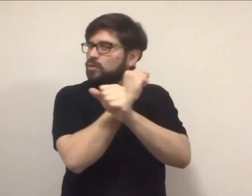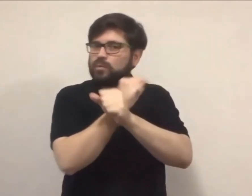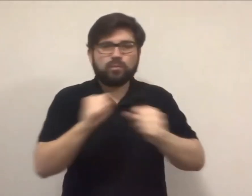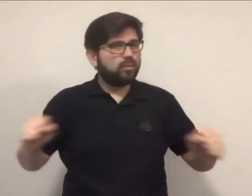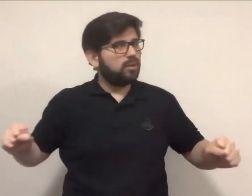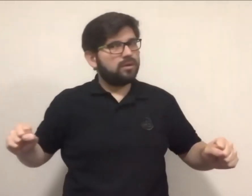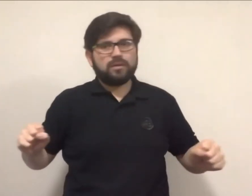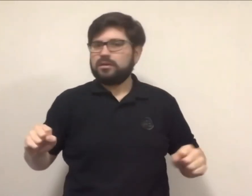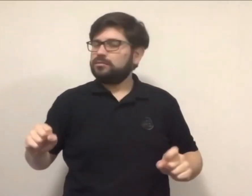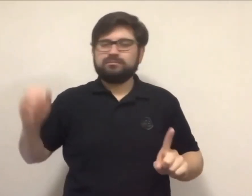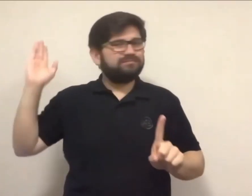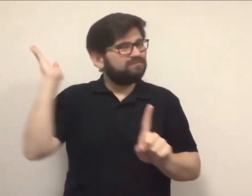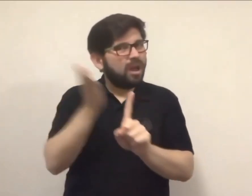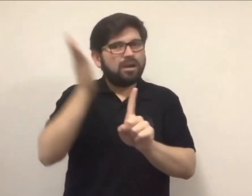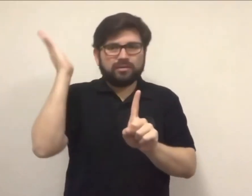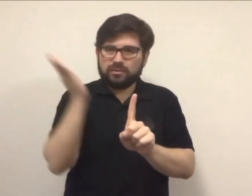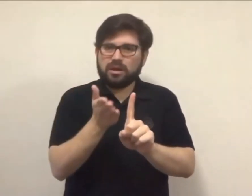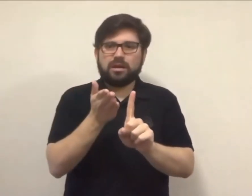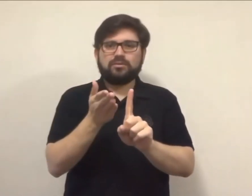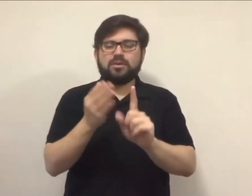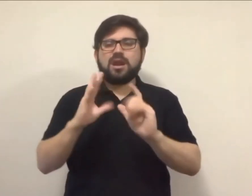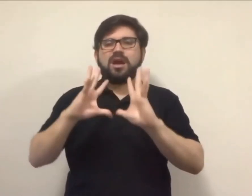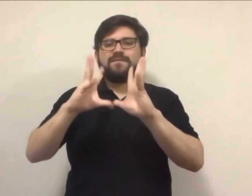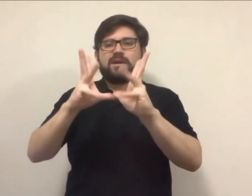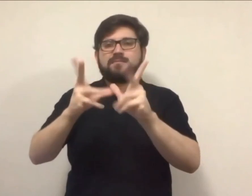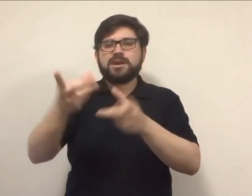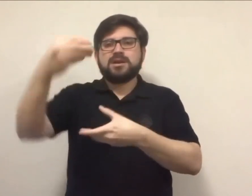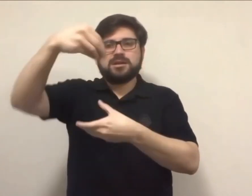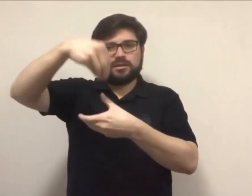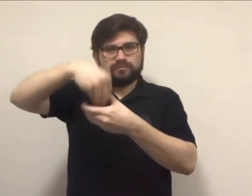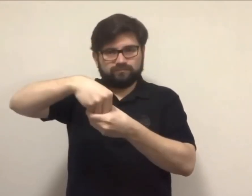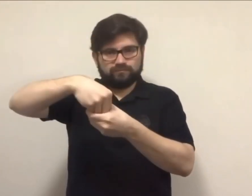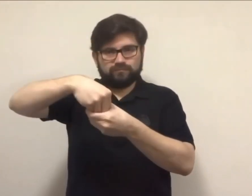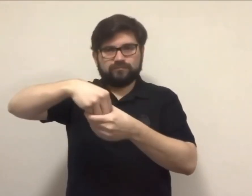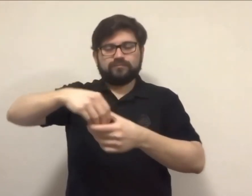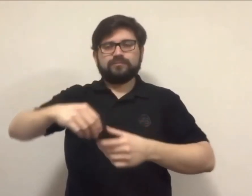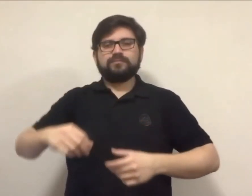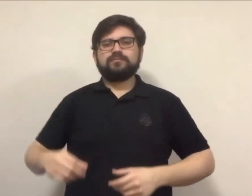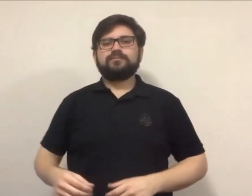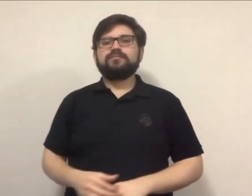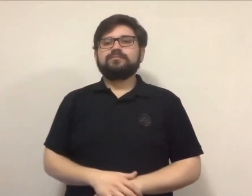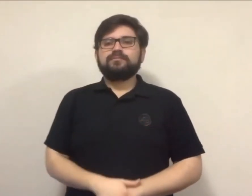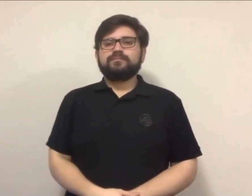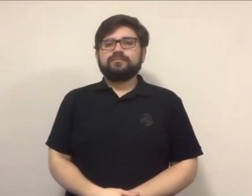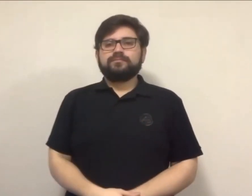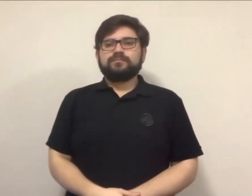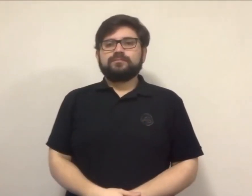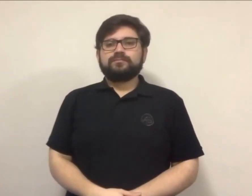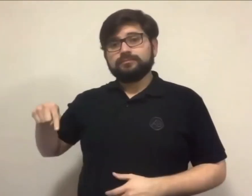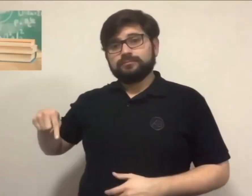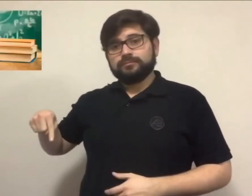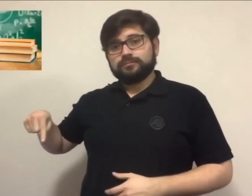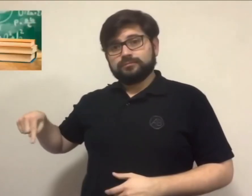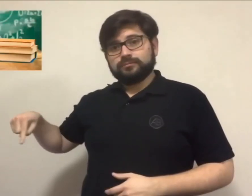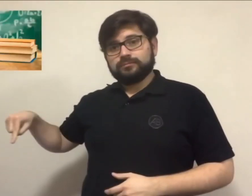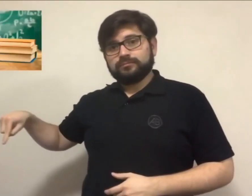en la ley. No se puede hacer. La violencia en la familia está mal.